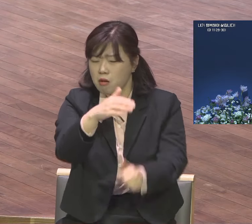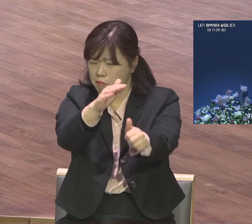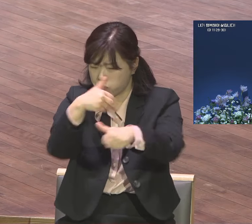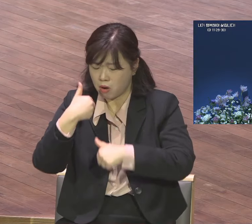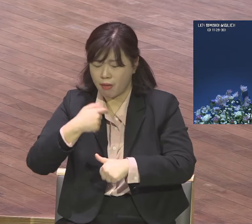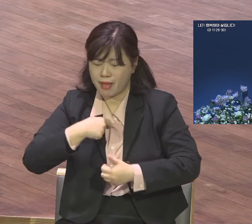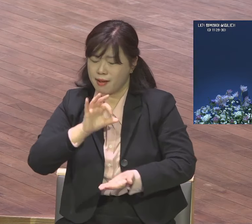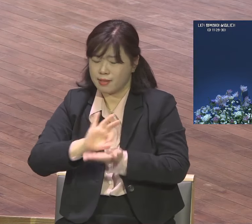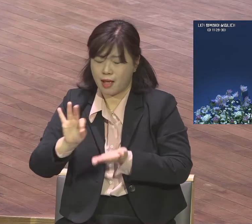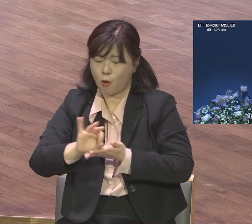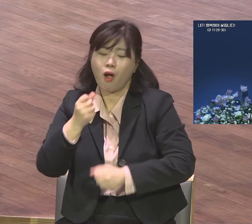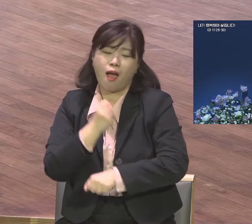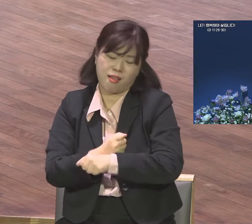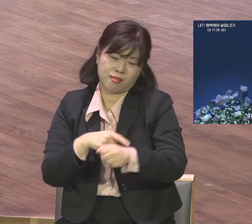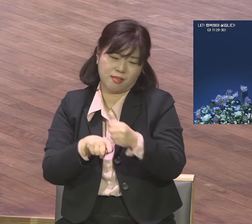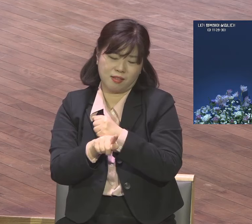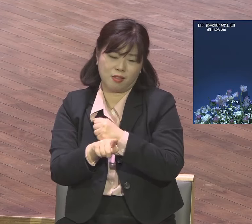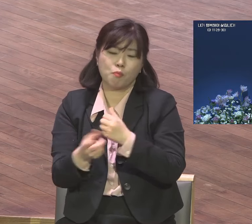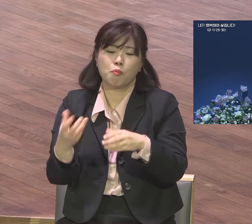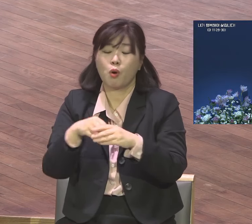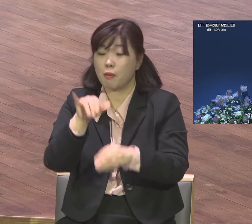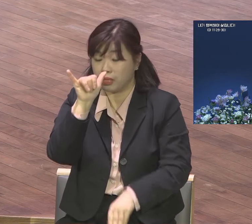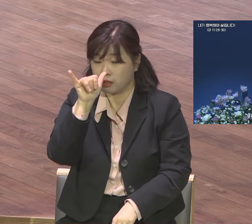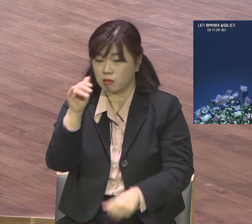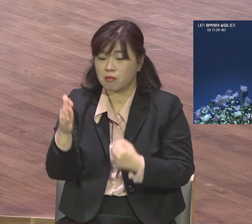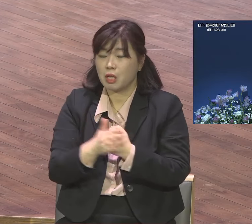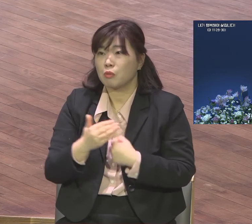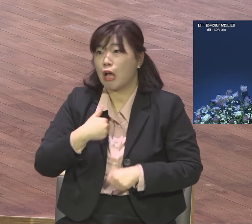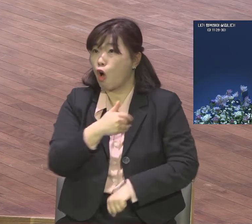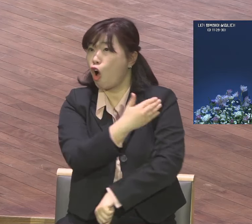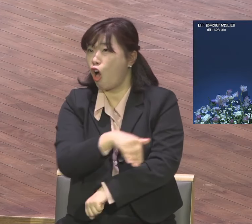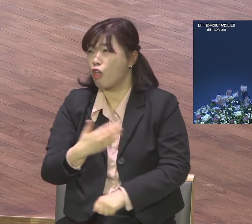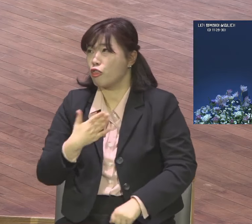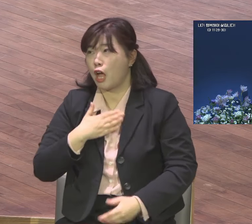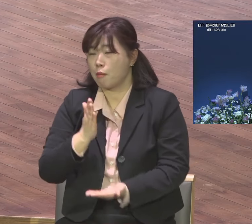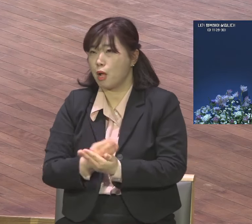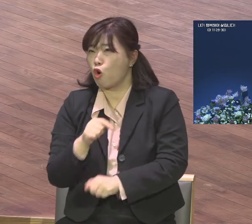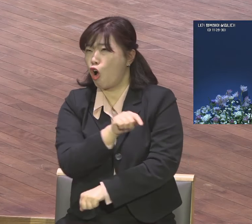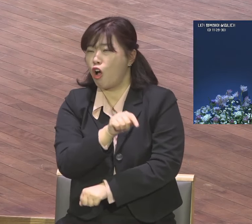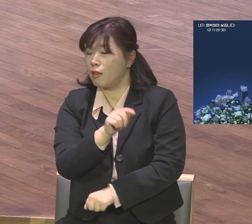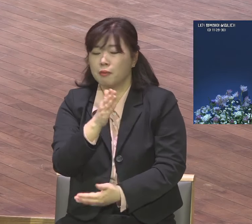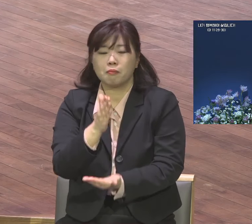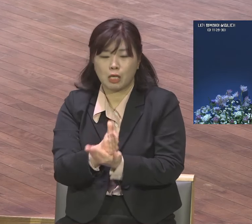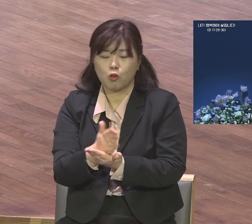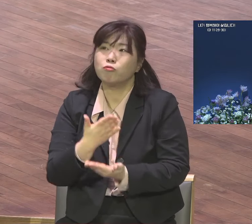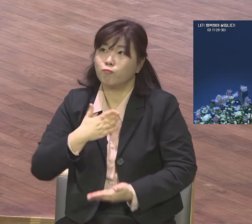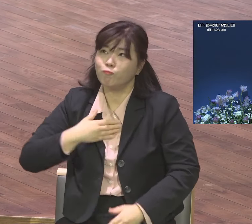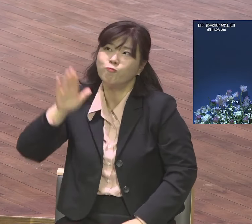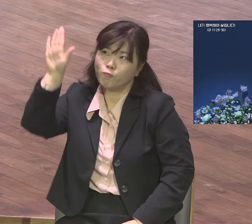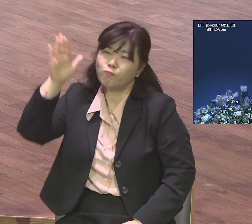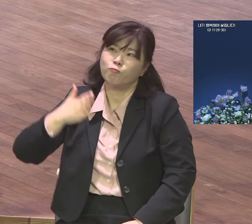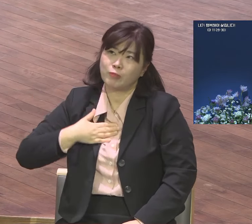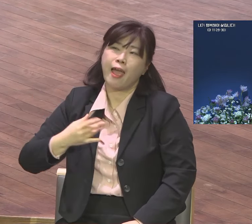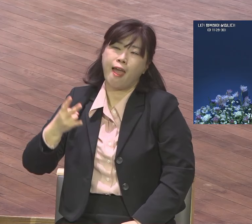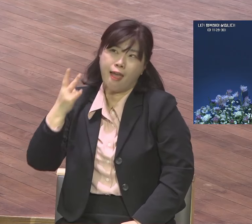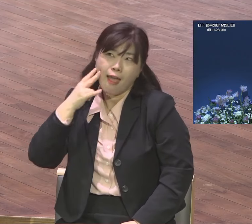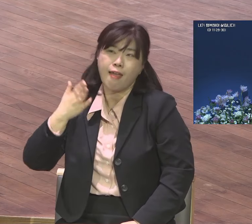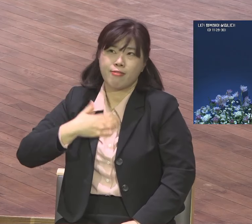아멘. 오늘 말씀 제목이 내가 행복해야 살립니다 입니다. 우리 성도님들은